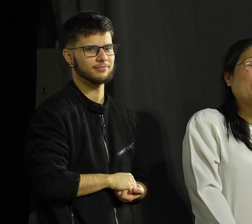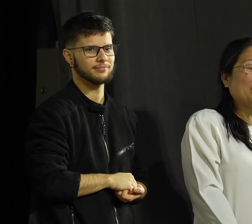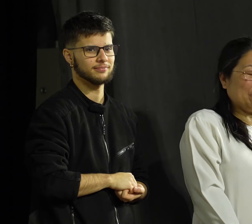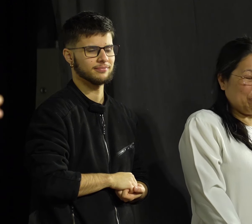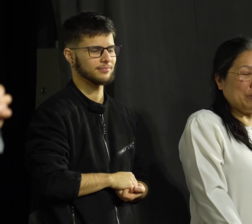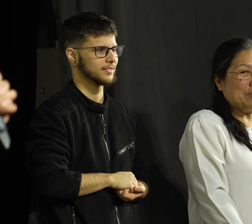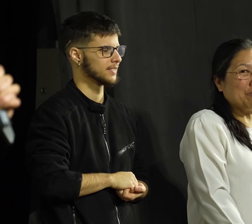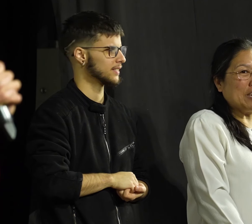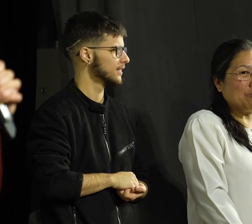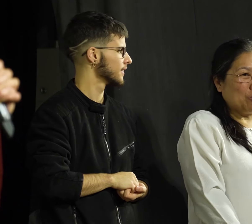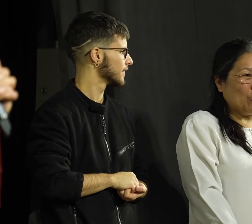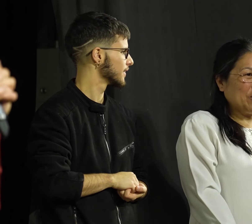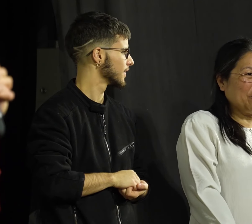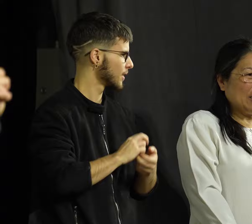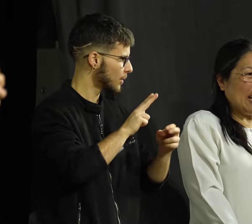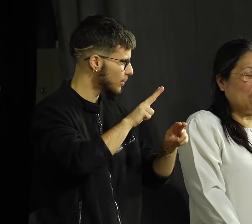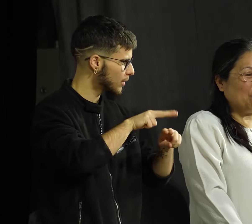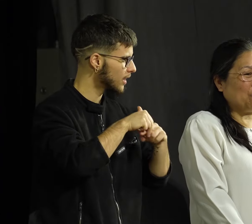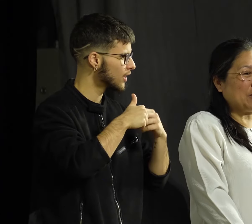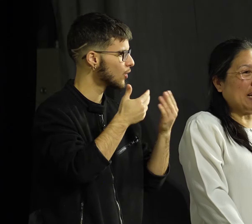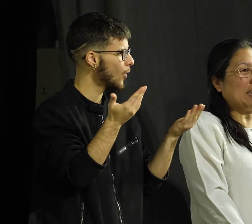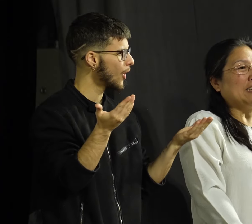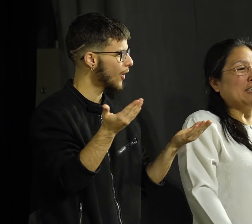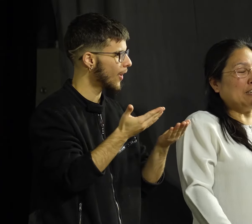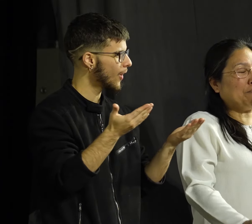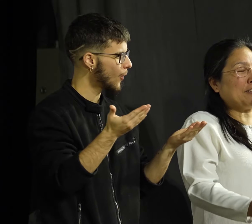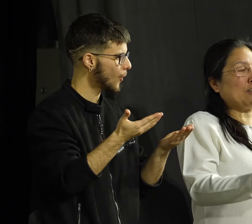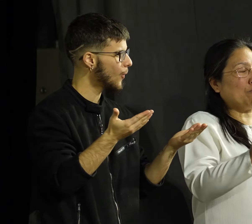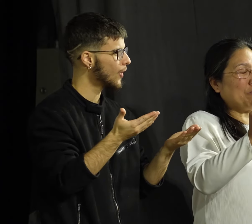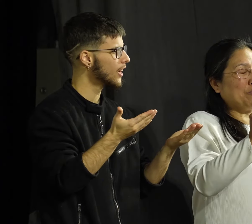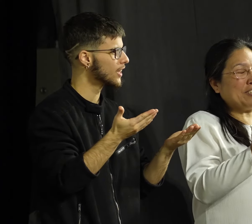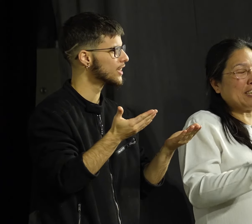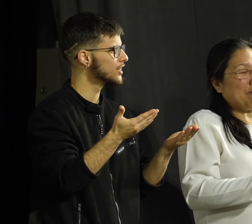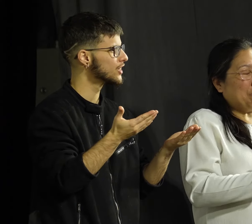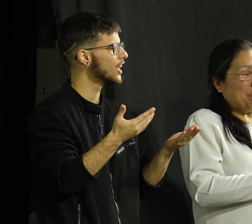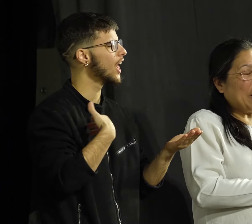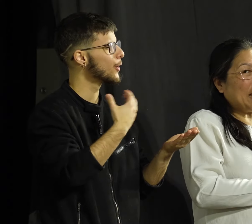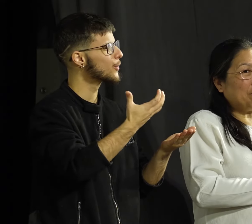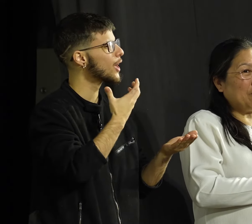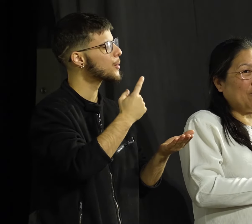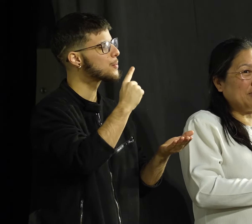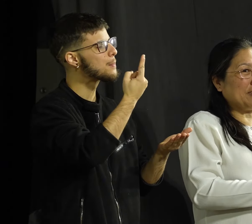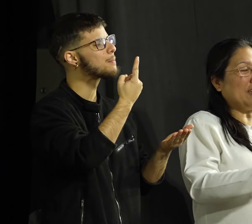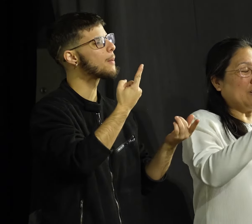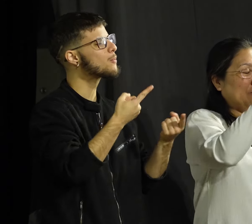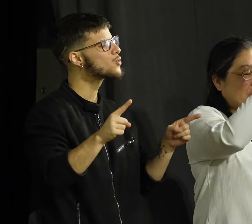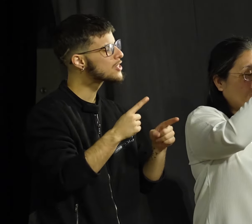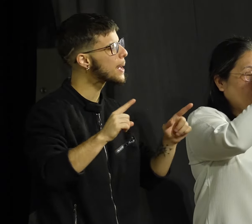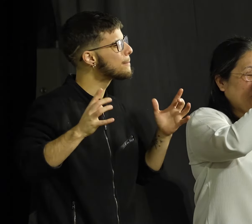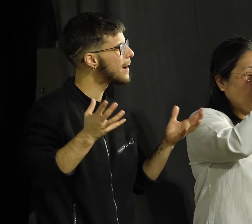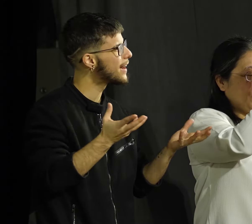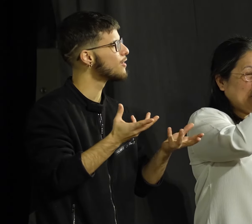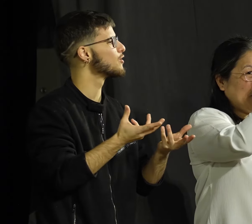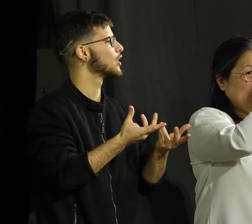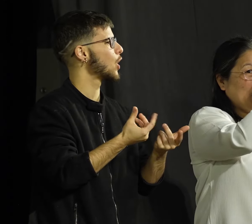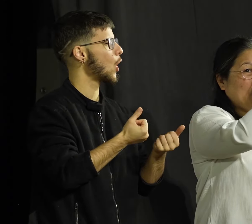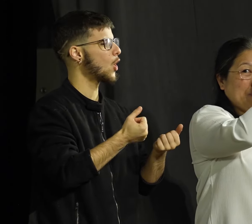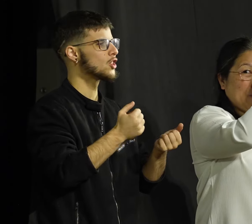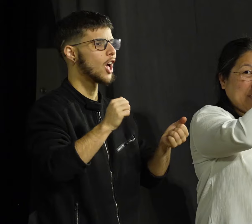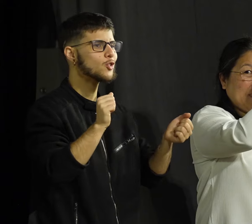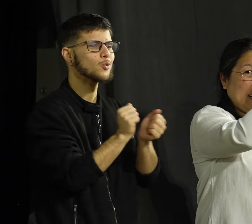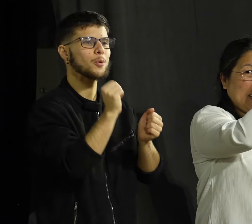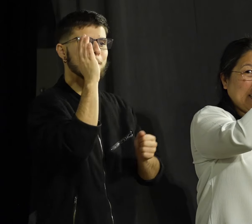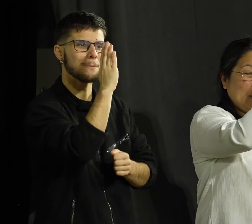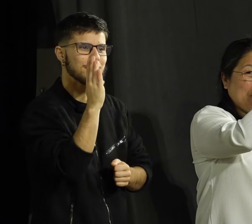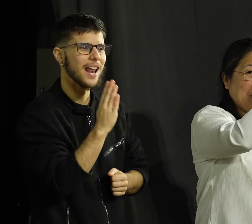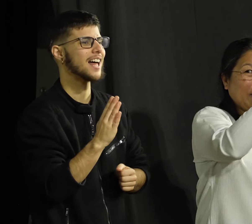まさに今日ブラジルと日本が手を組んで最高の音楽を奏でたいと思います。 Por isso mesmo, hoje eu quero juntar e fazer uma música maravilhosa juntando o Brasil, a